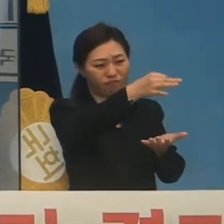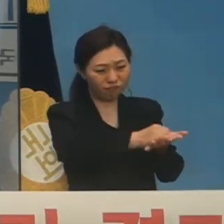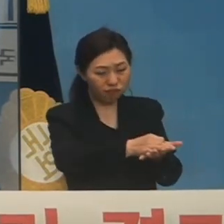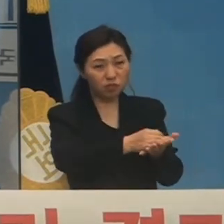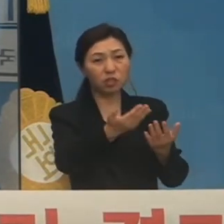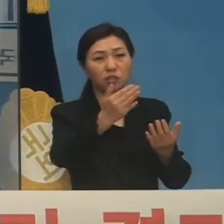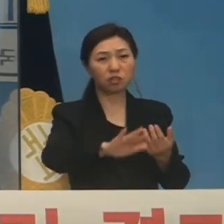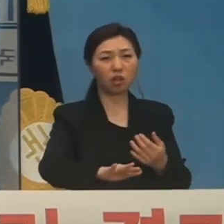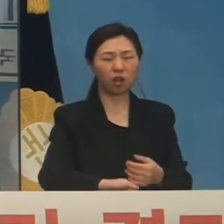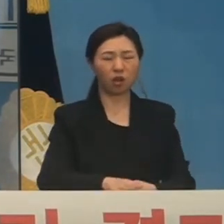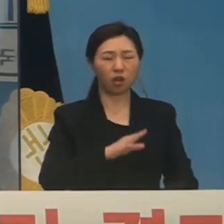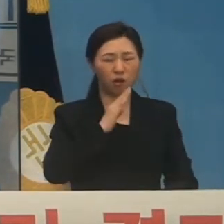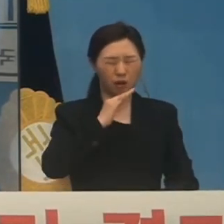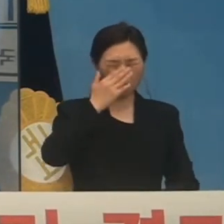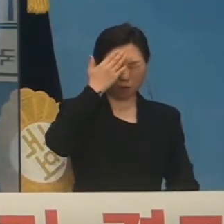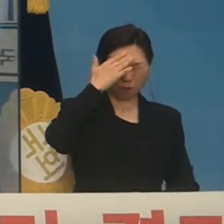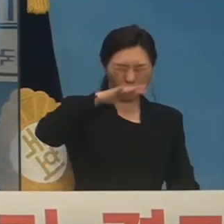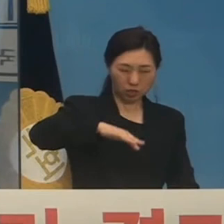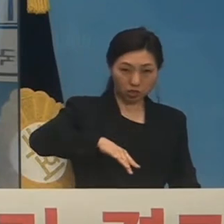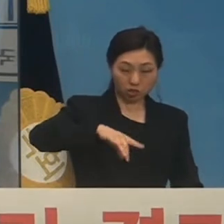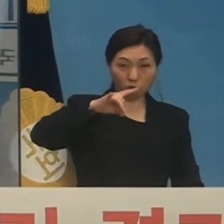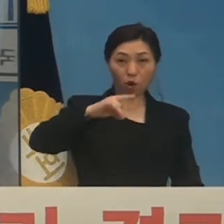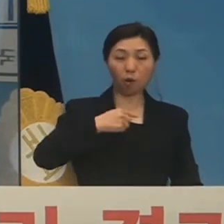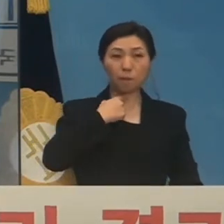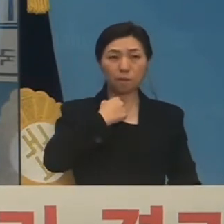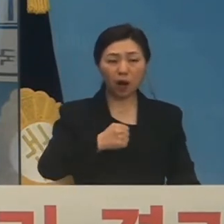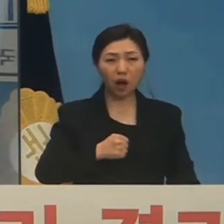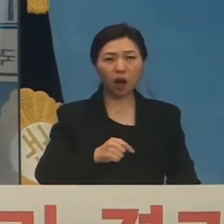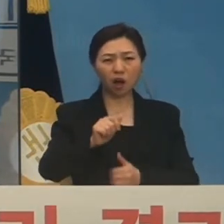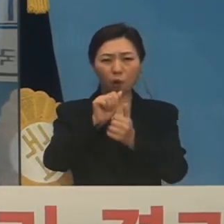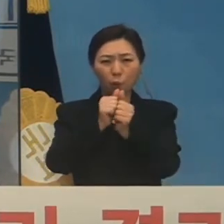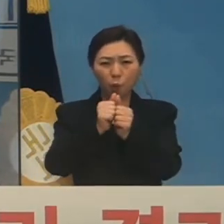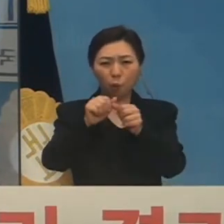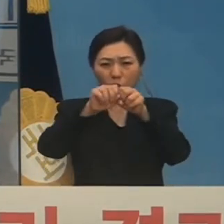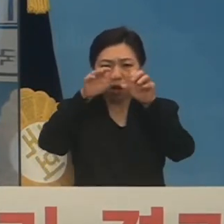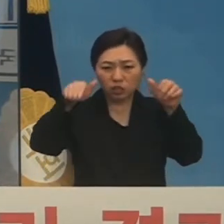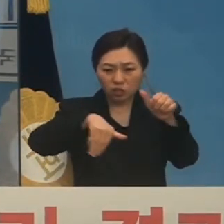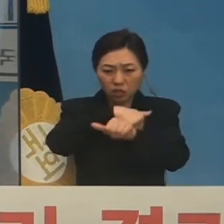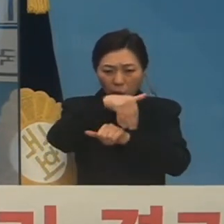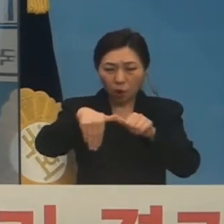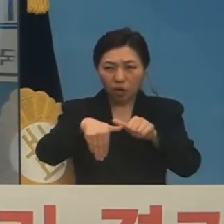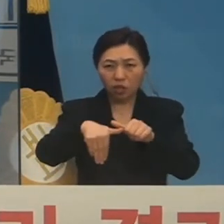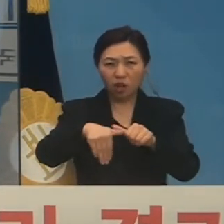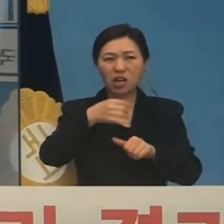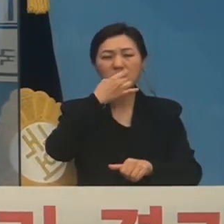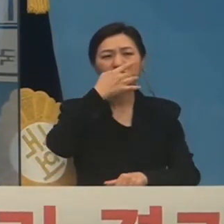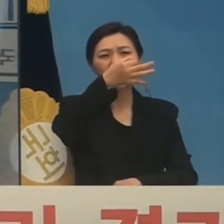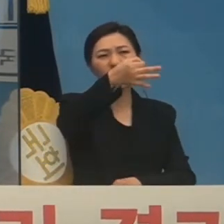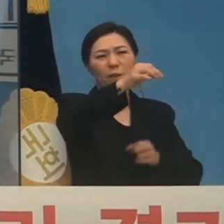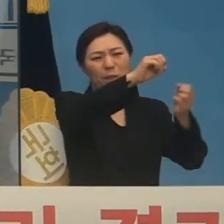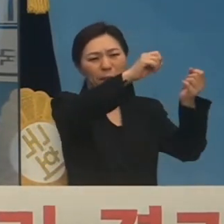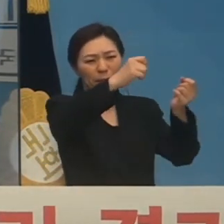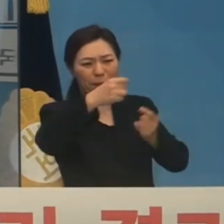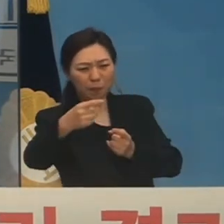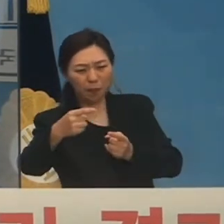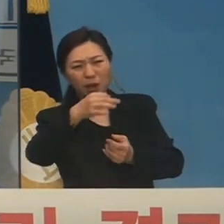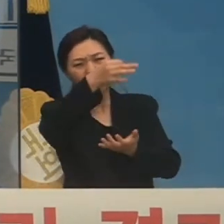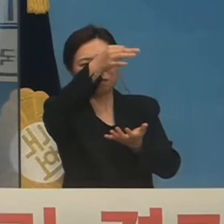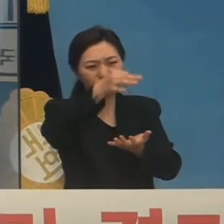들어보는 생명부지의 방식으로 더 하락하게끔 조장하여 농민을 두 번 죽이고 있는 것입니다.